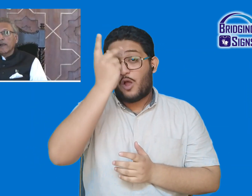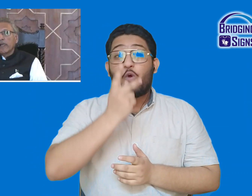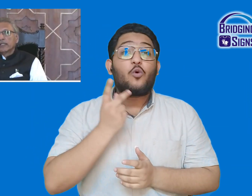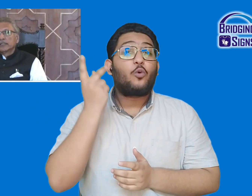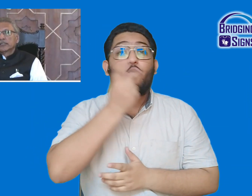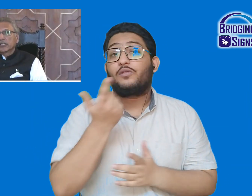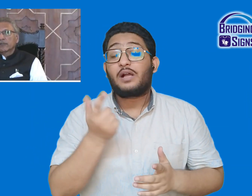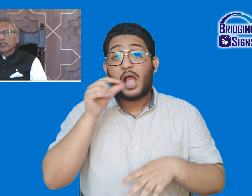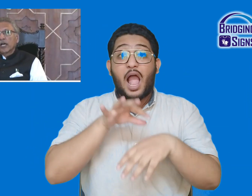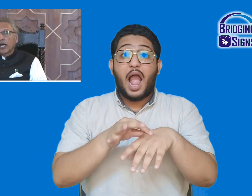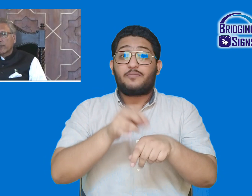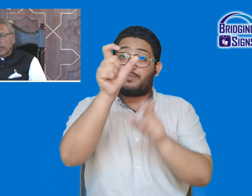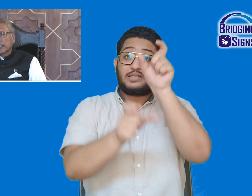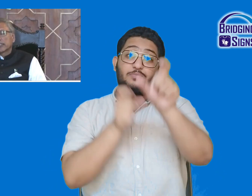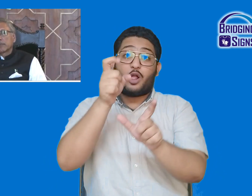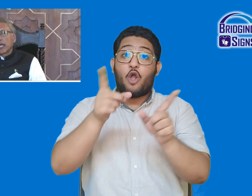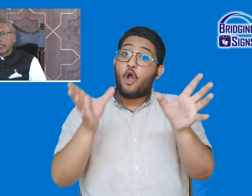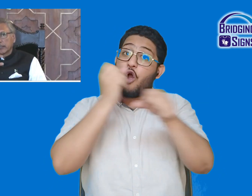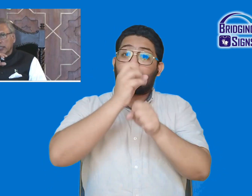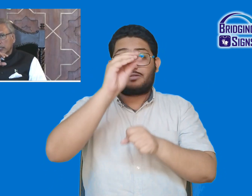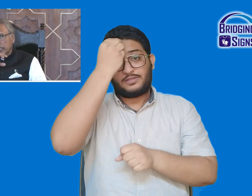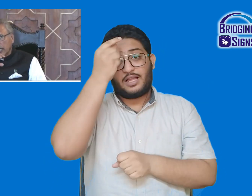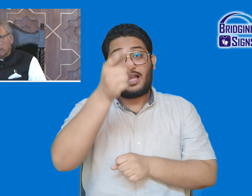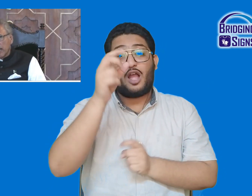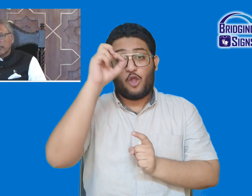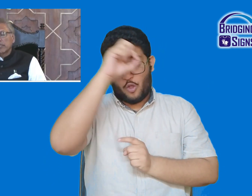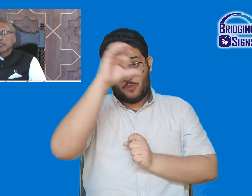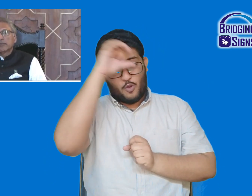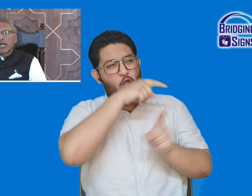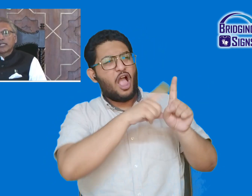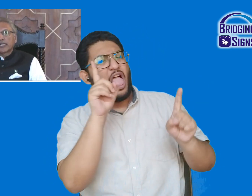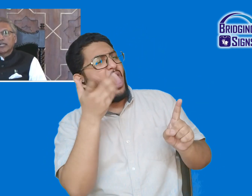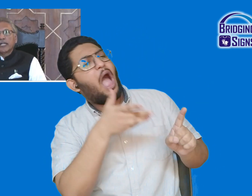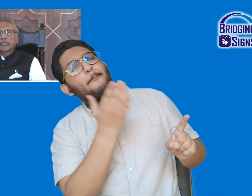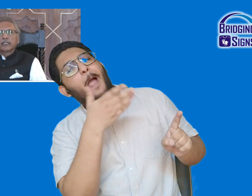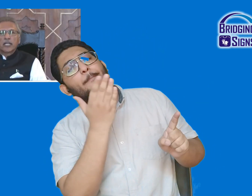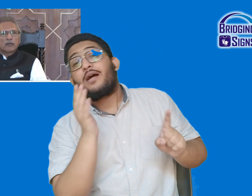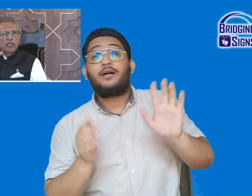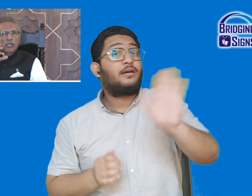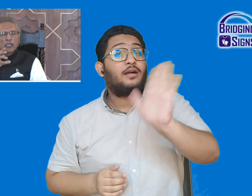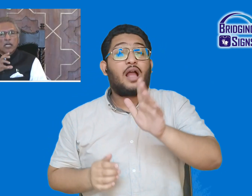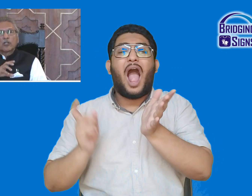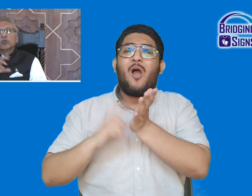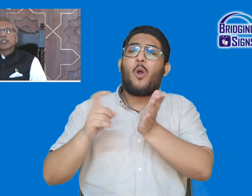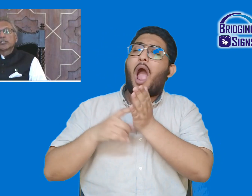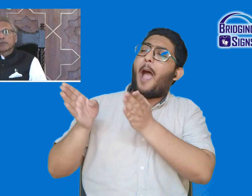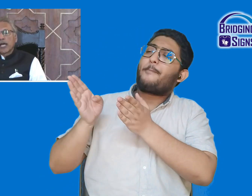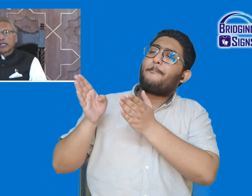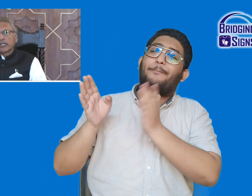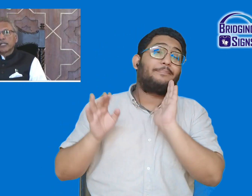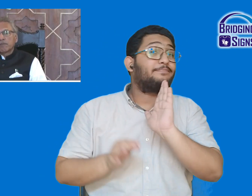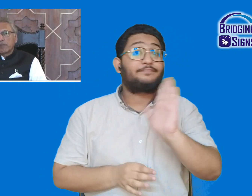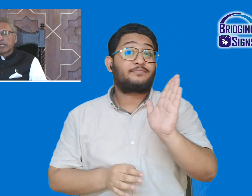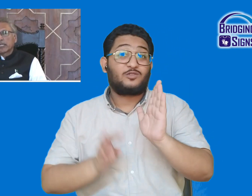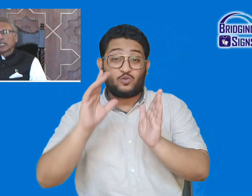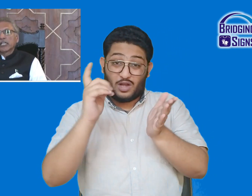داری ہے صرف ہر فرد کی ذمہ داری ہے، یعنی یہ ائمہ کی ذمہ داری اکیلی نہیں ہے، نہ قانون کی ذمہ داری